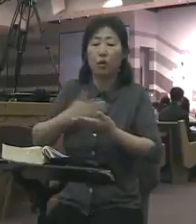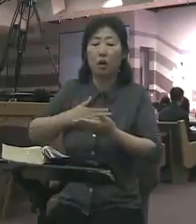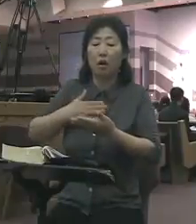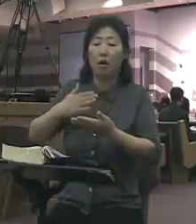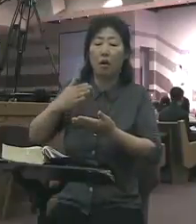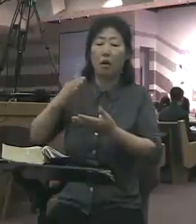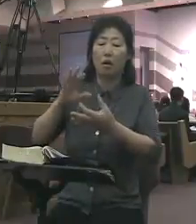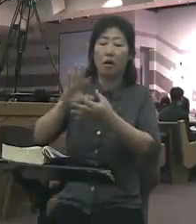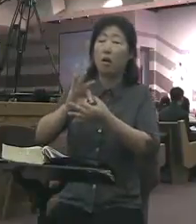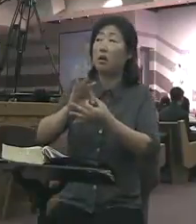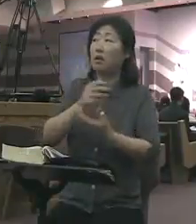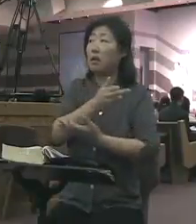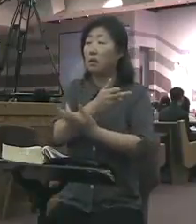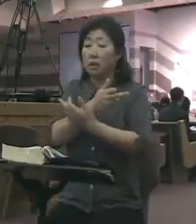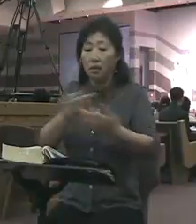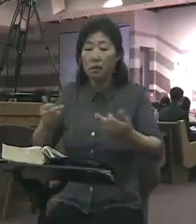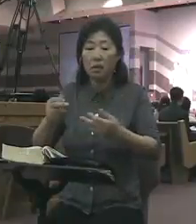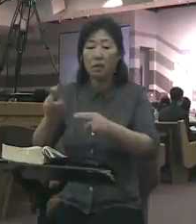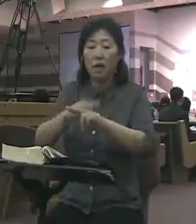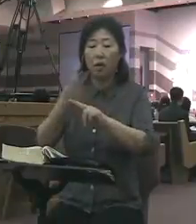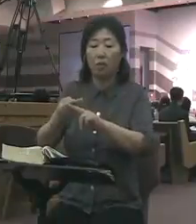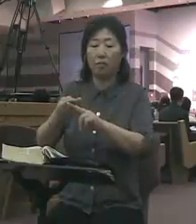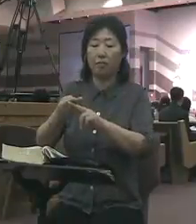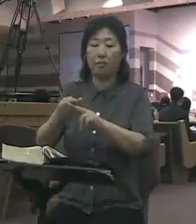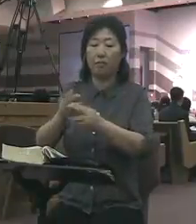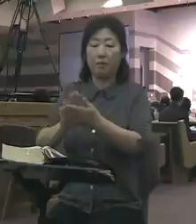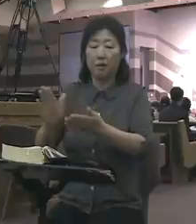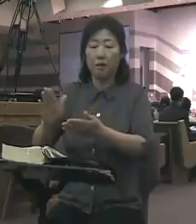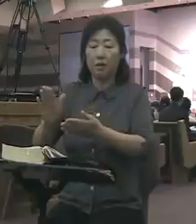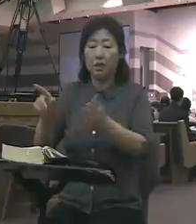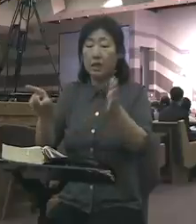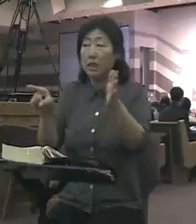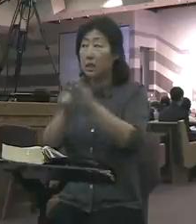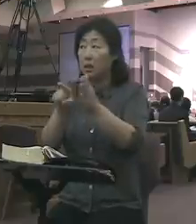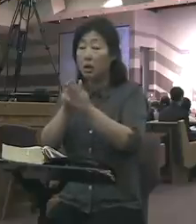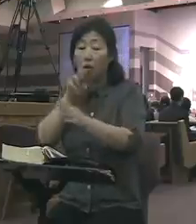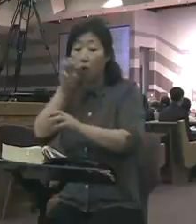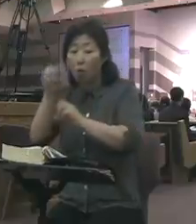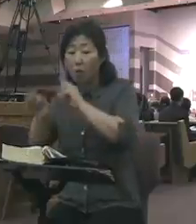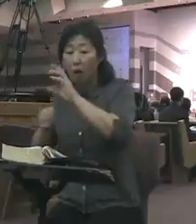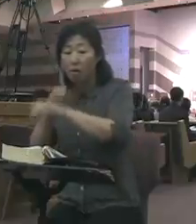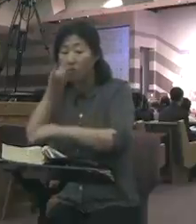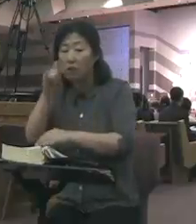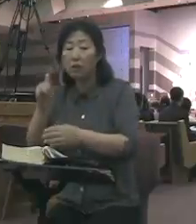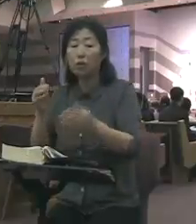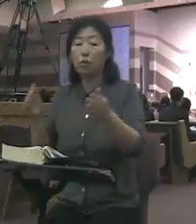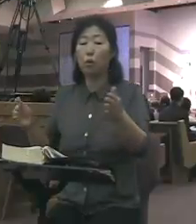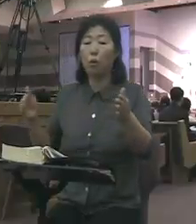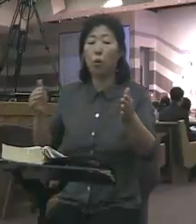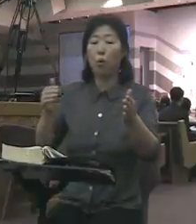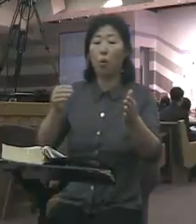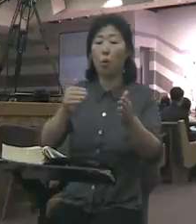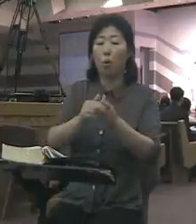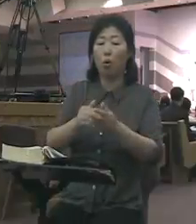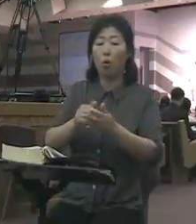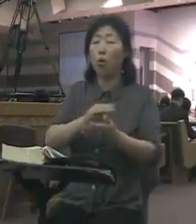나의 큰 상급입니다, 이렇게 신앙 고백을 할 수 있도록 우리를 지금 이끄시고 있는 거예요.